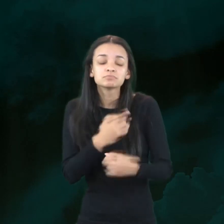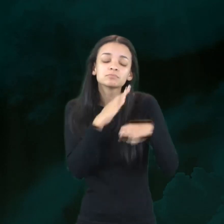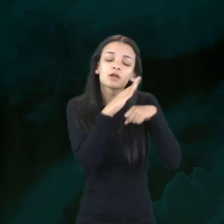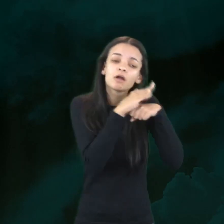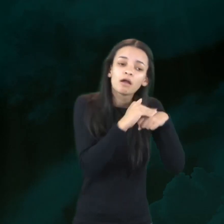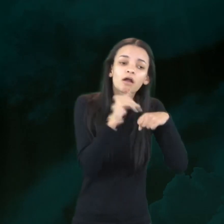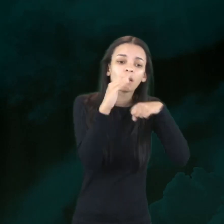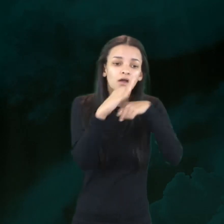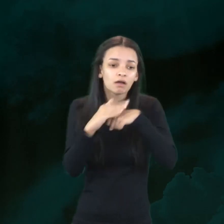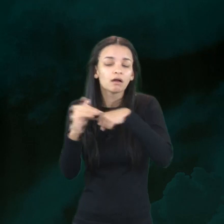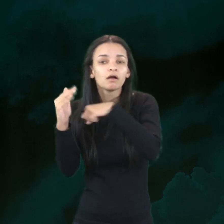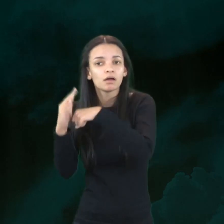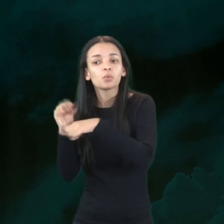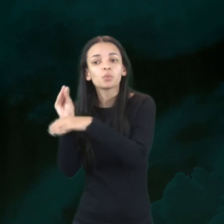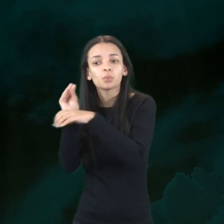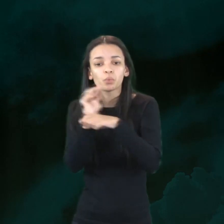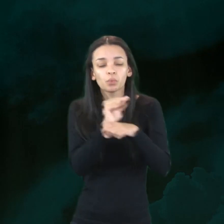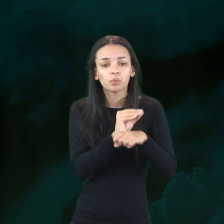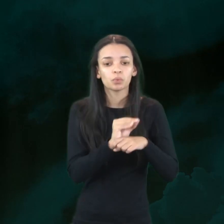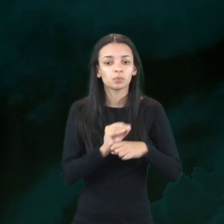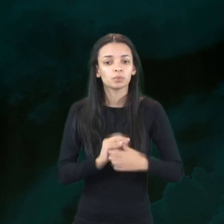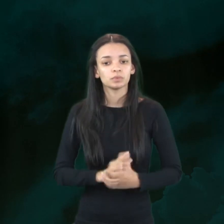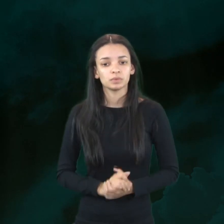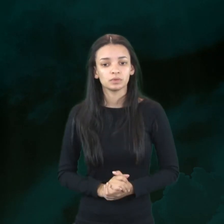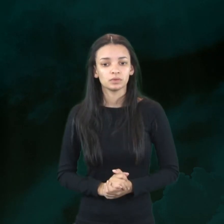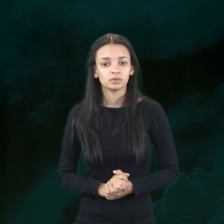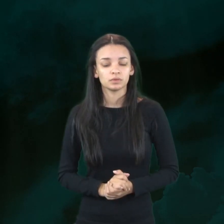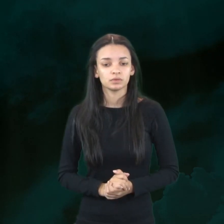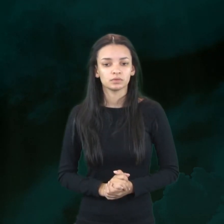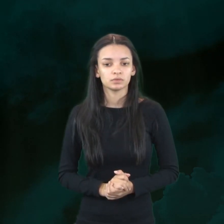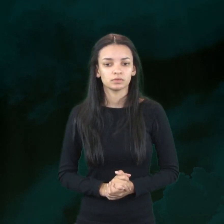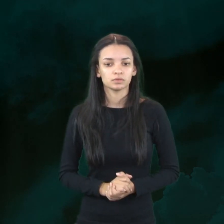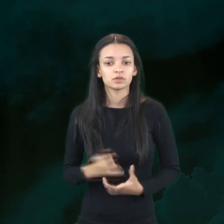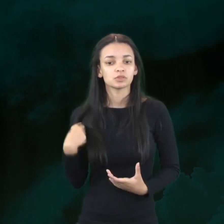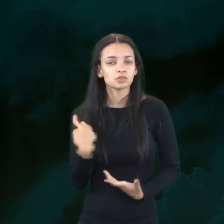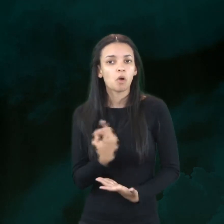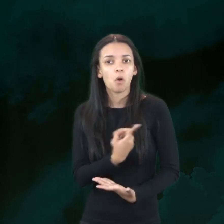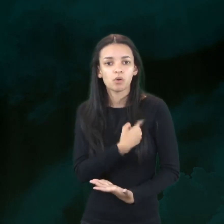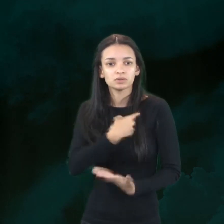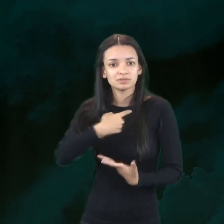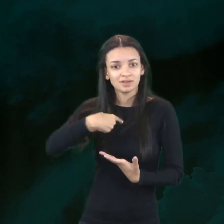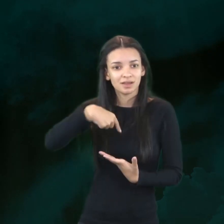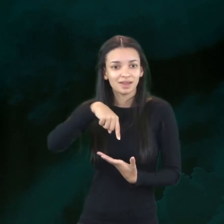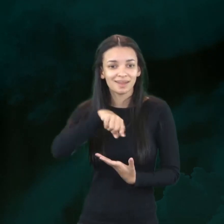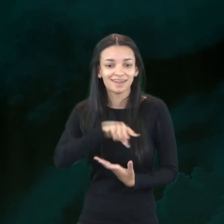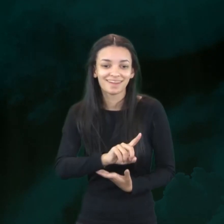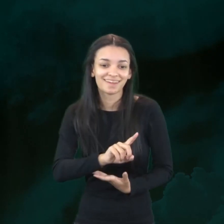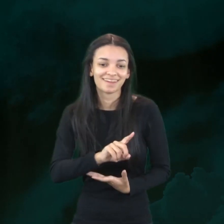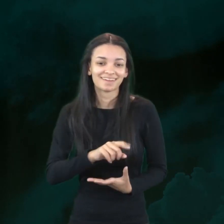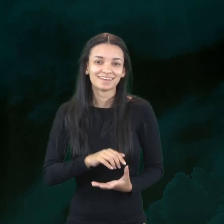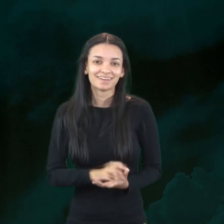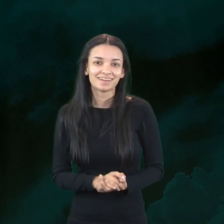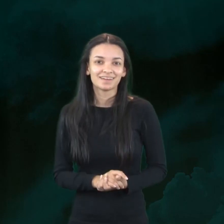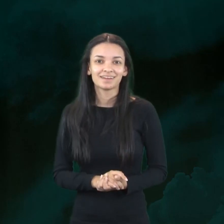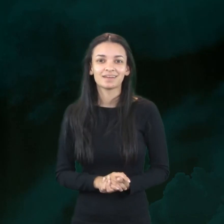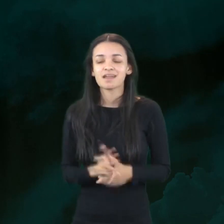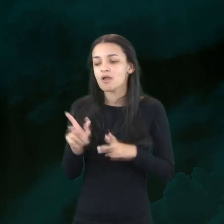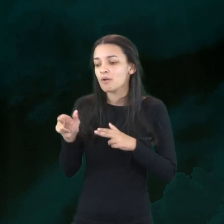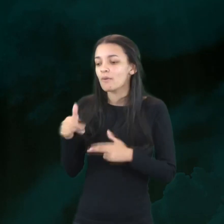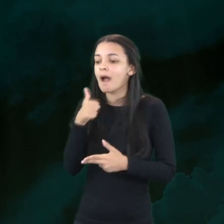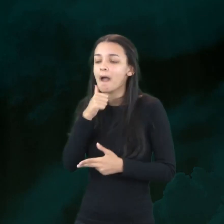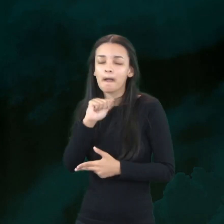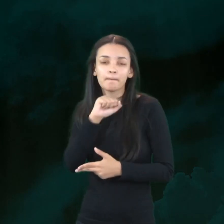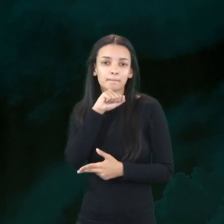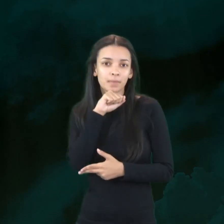qual ama que acaricia os próprios. Quer dizer, nós fomos no meio de vocês, é como uma mãe cuidando de suas crianças, sem